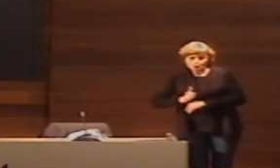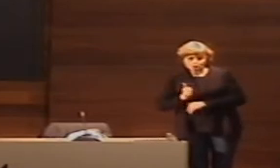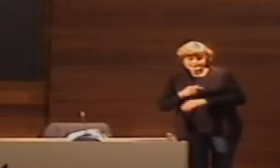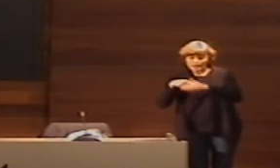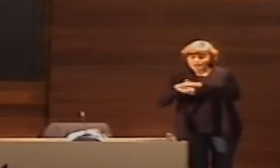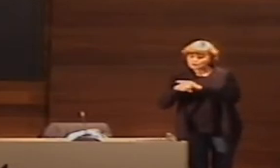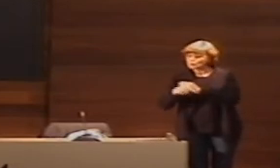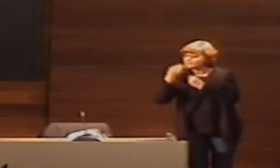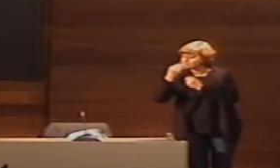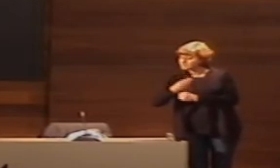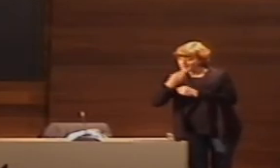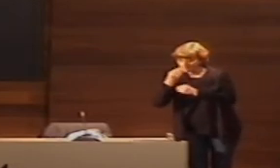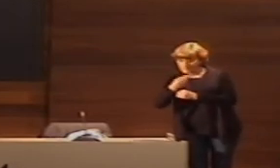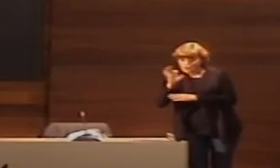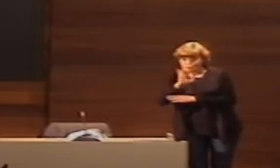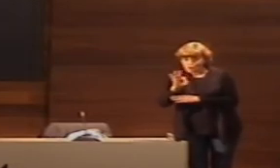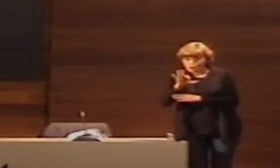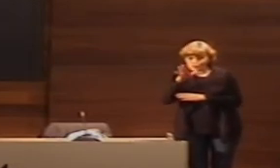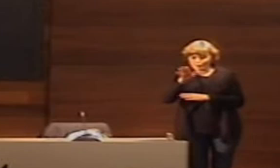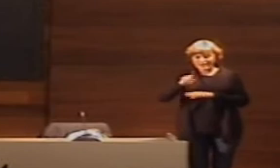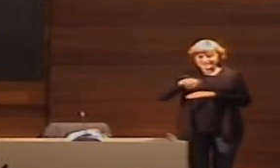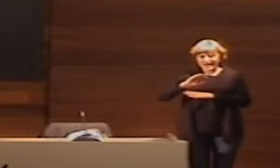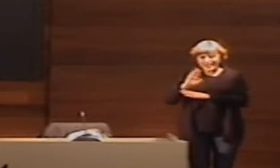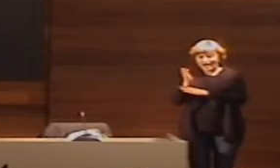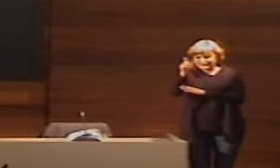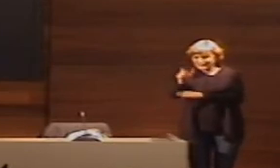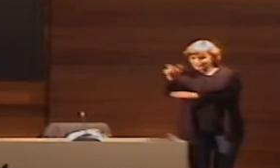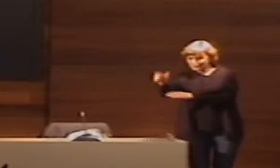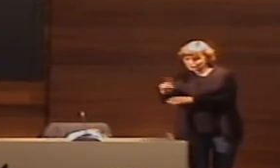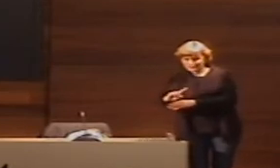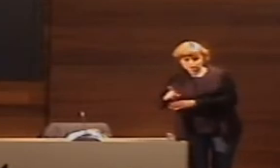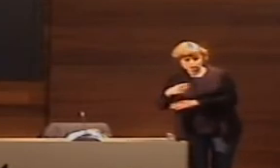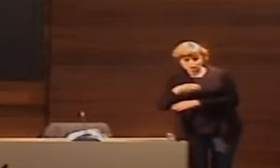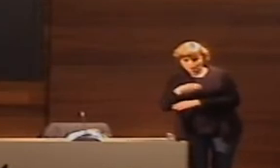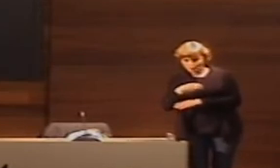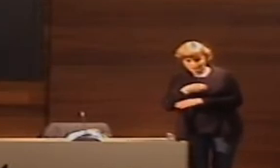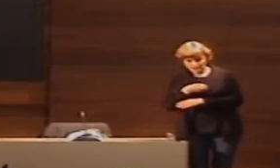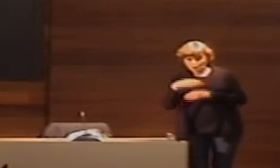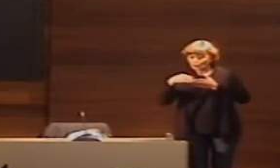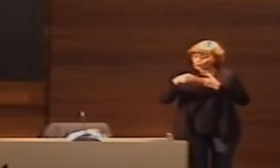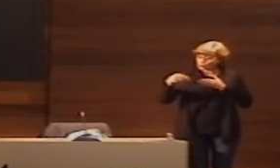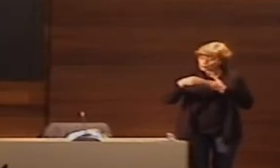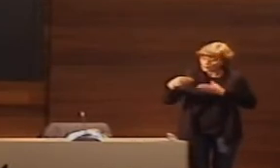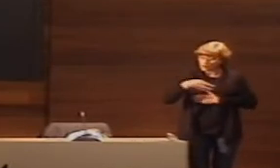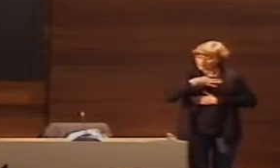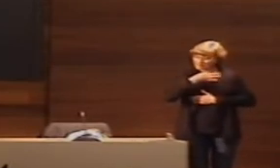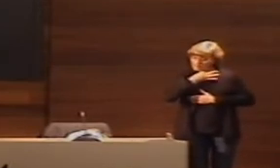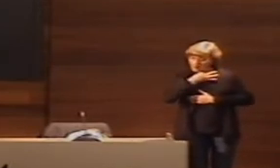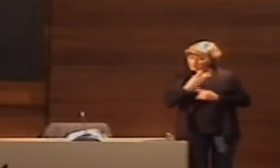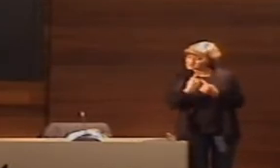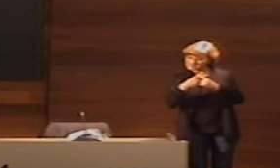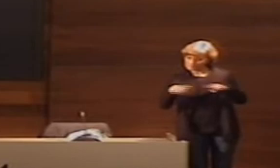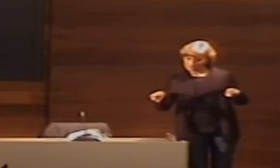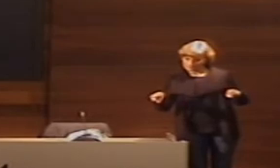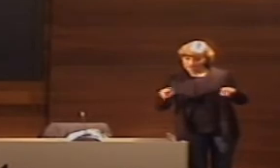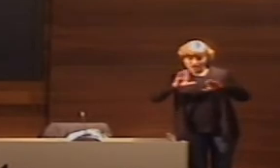la administración pública y, por lo tanto, al ciudadano. No es lo mismo, no hay que confundir ciudadano con consumidor. Todos consumimos, pero consumimos de